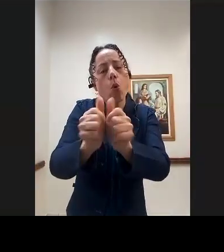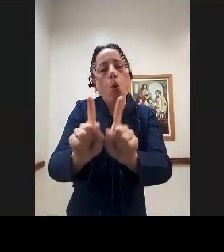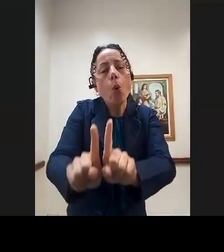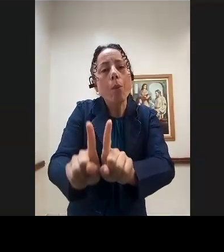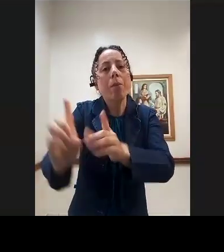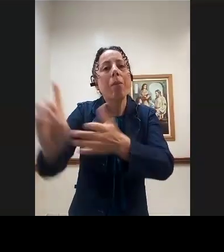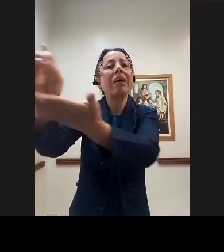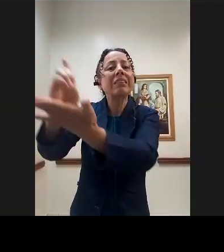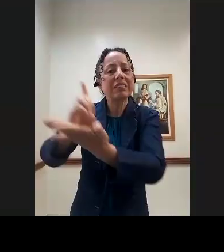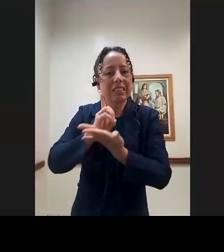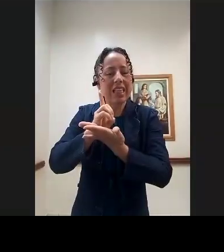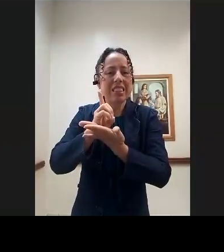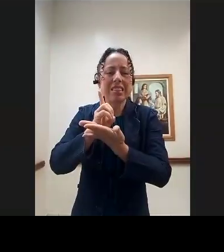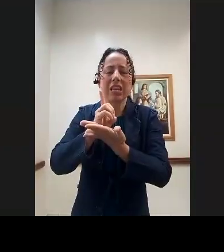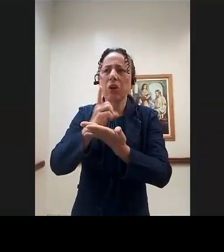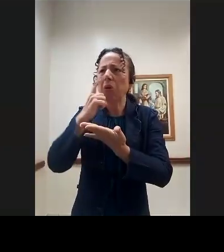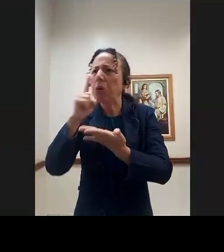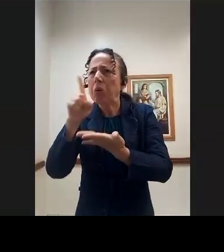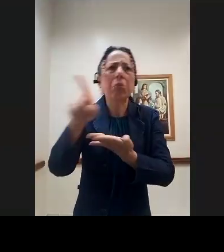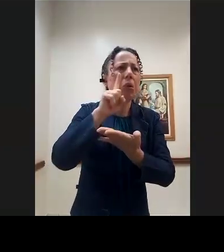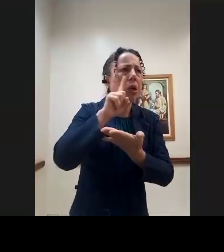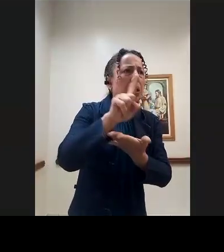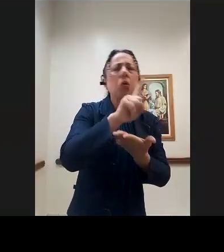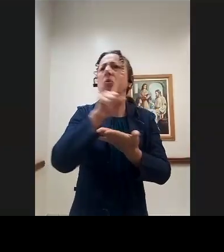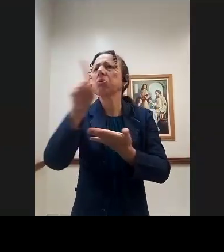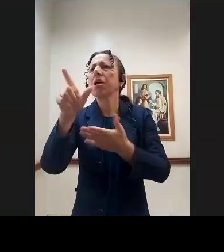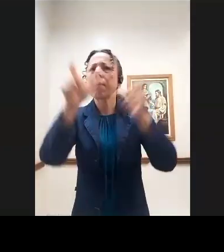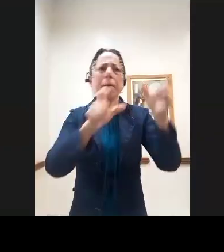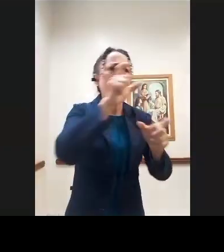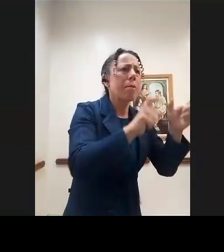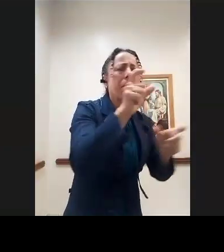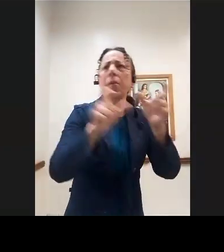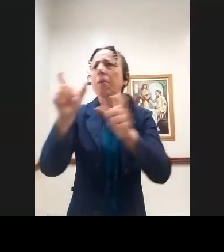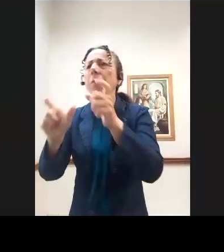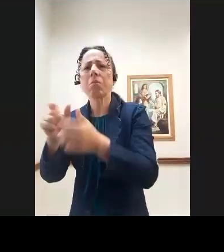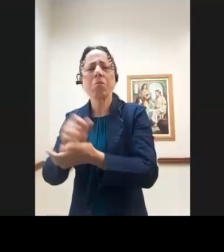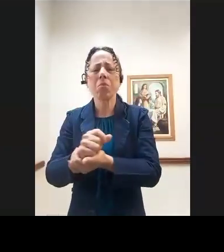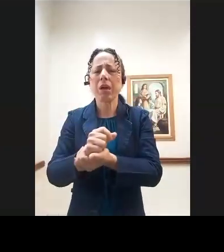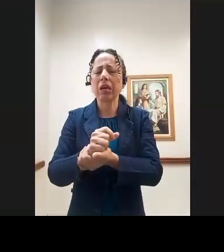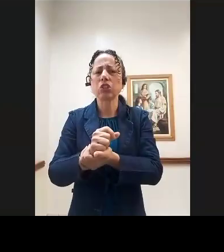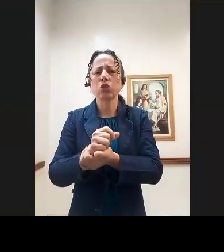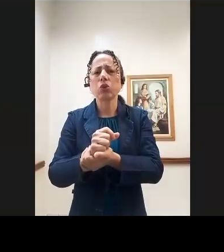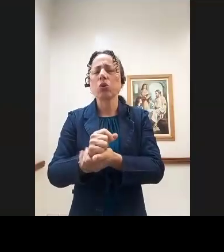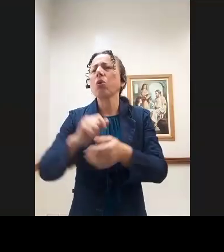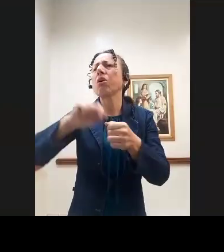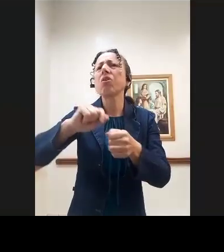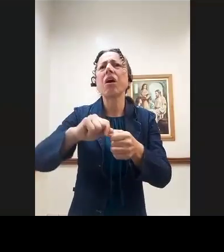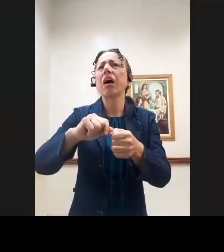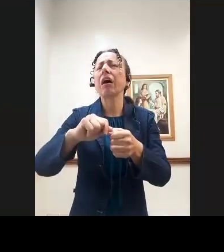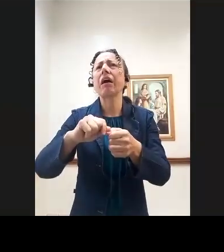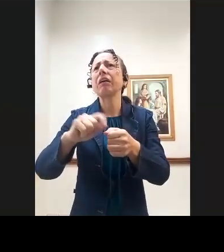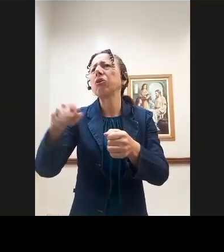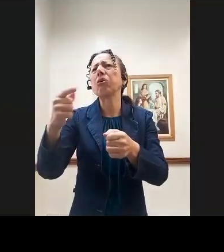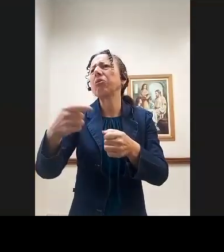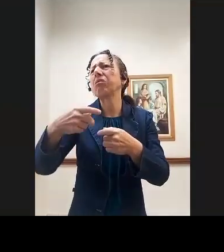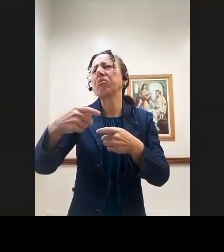gente que está aí, né, fazendo tudo certinho e não é. Eu sou melhor. Até tem pessoas que eu já ouvi falar que eu